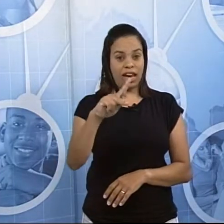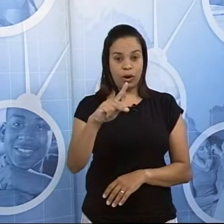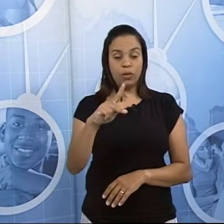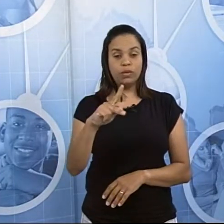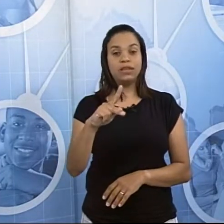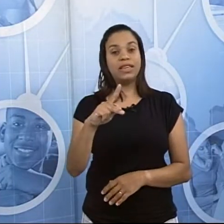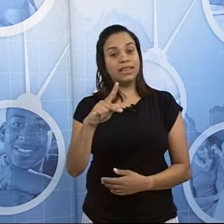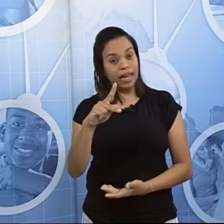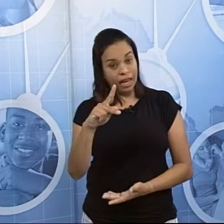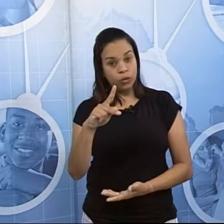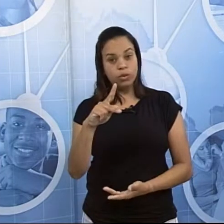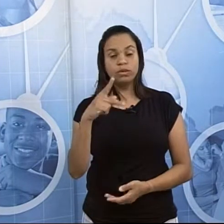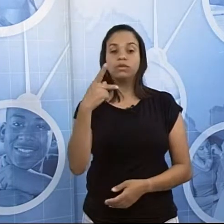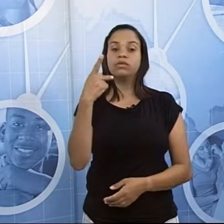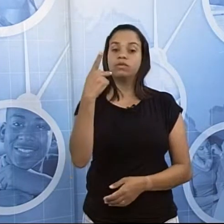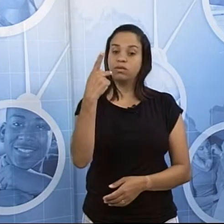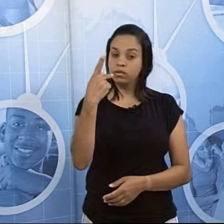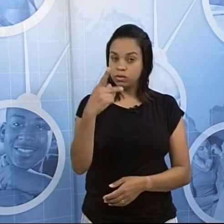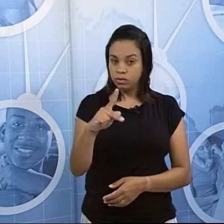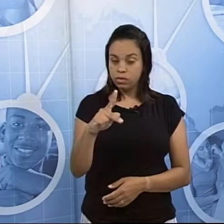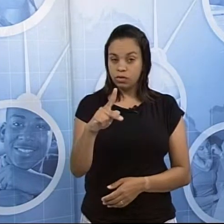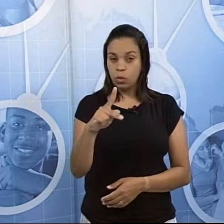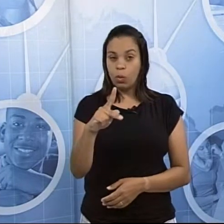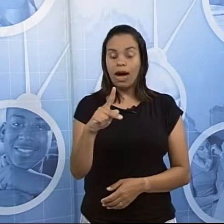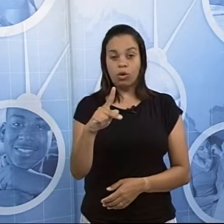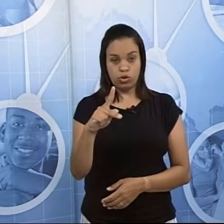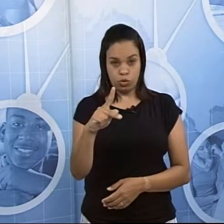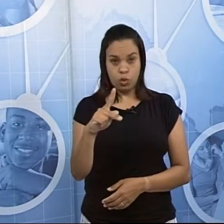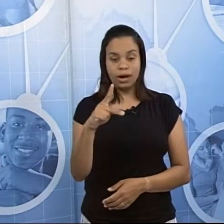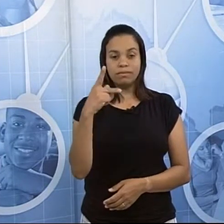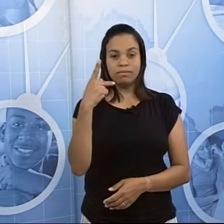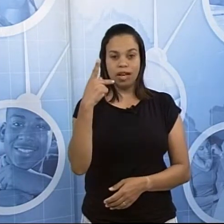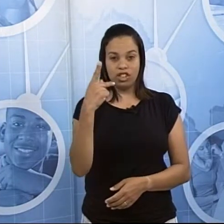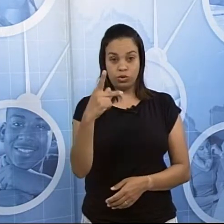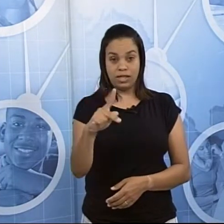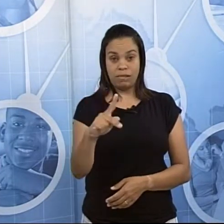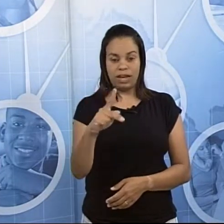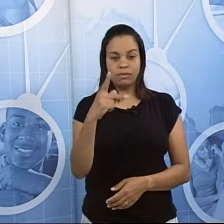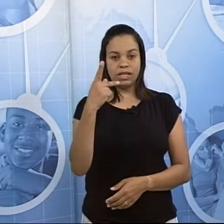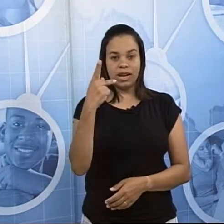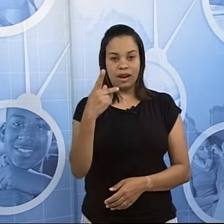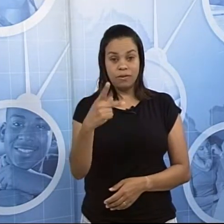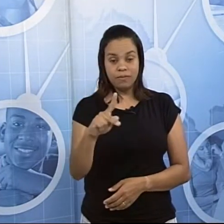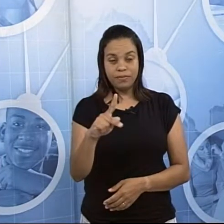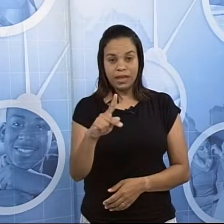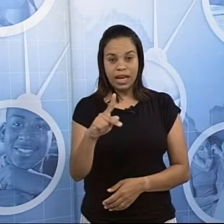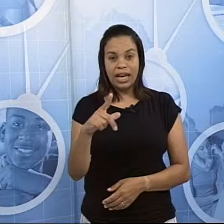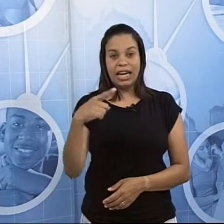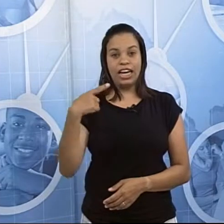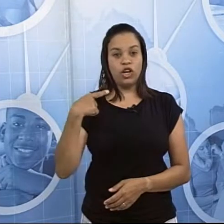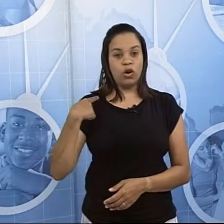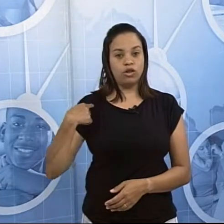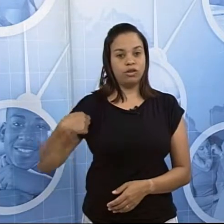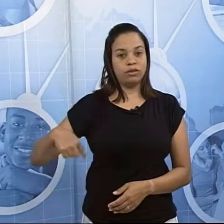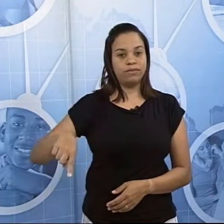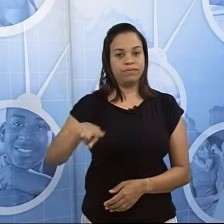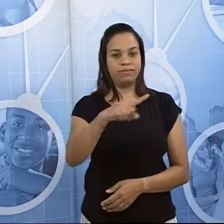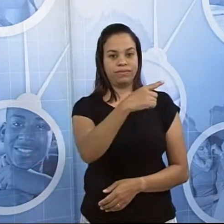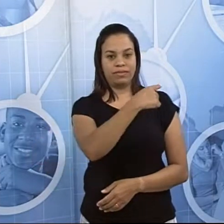seu, teu, tua ou sua, a gente usa esse mesmo sinal. E nosso, a